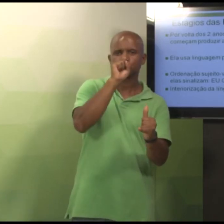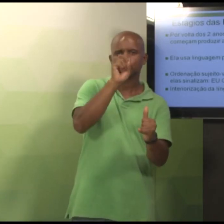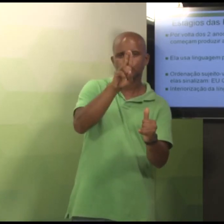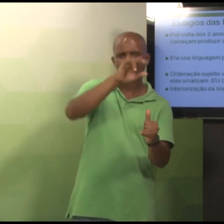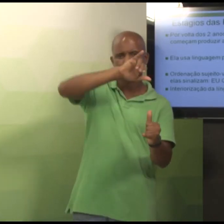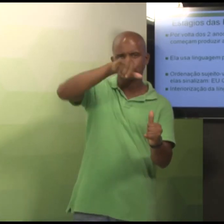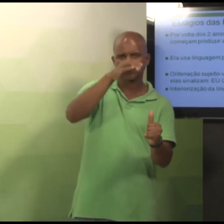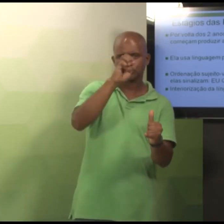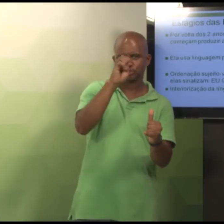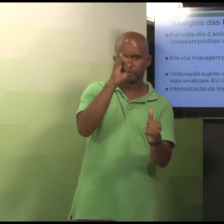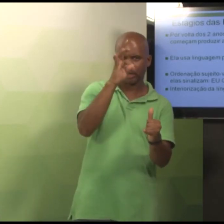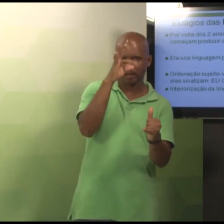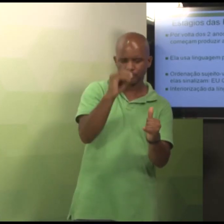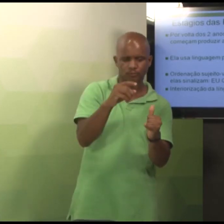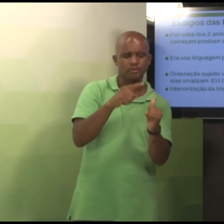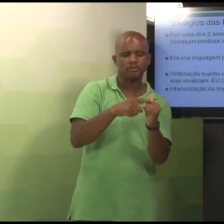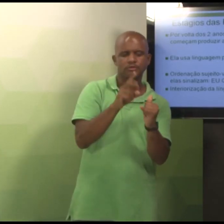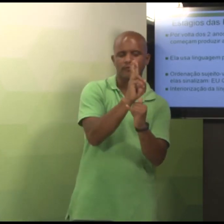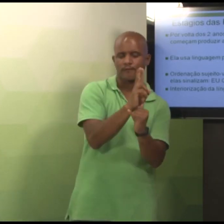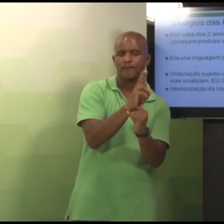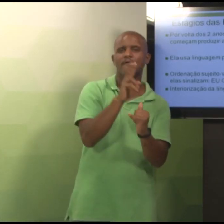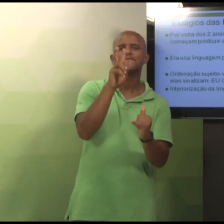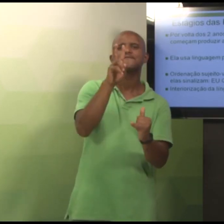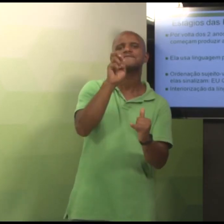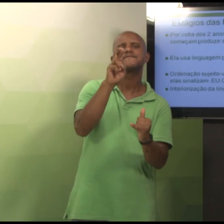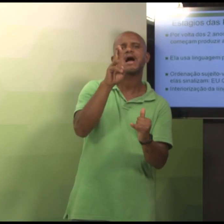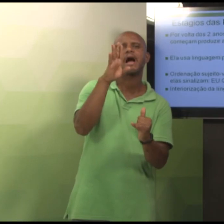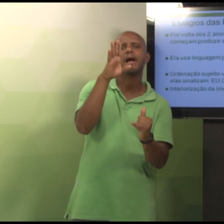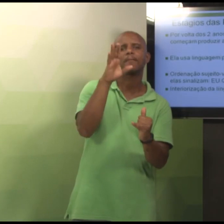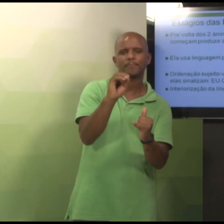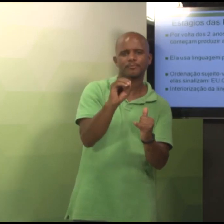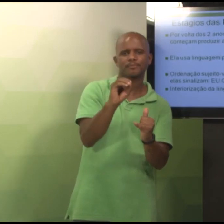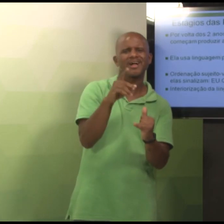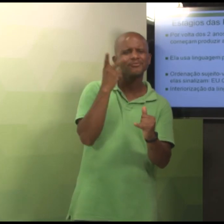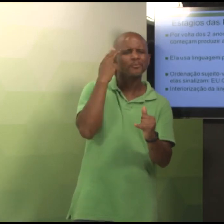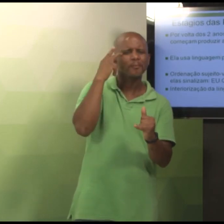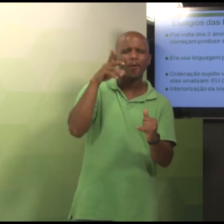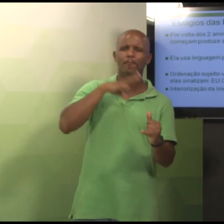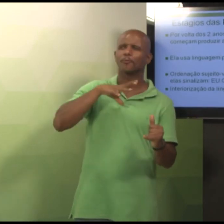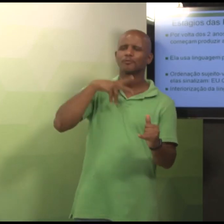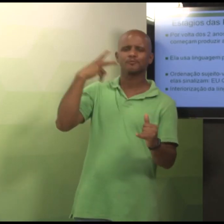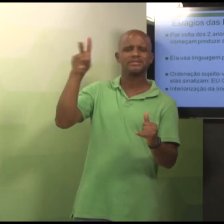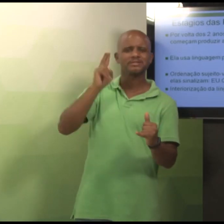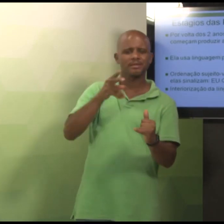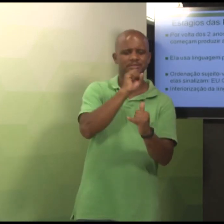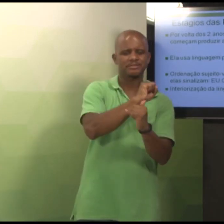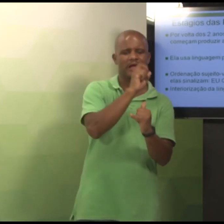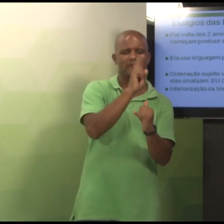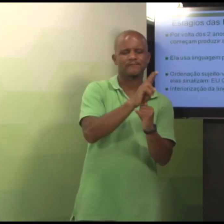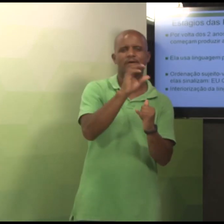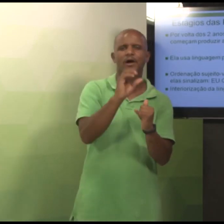objeto, sujeito. Então, percebam que aqui é a estrutura de sujeito, verbo, objeto, que é da língua